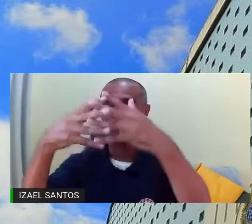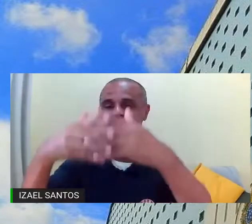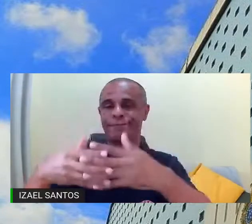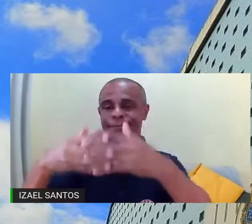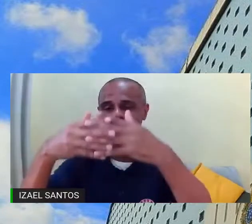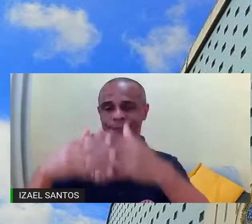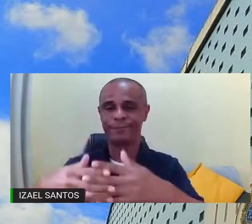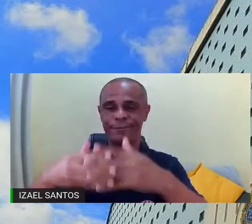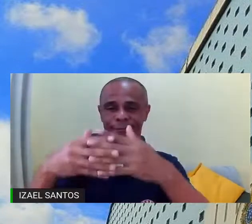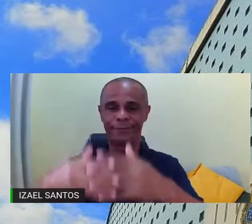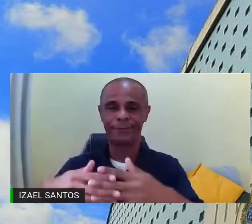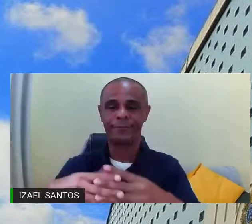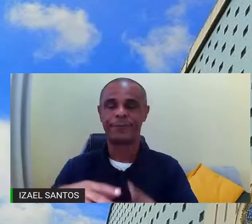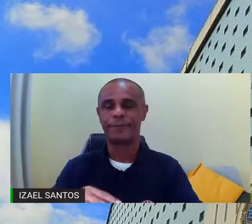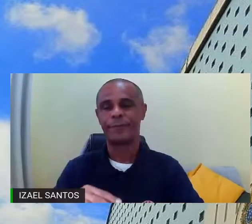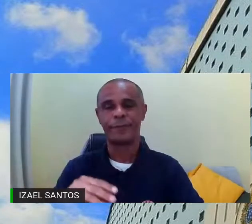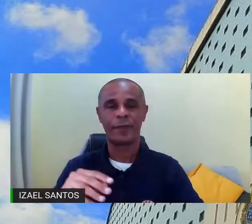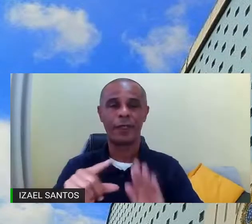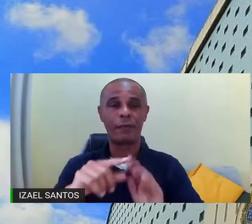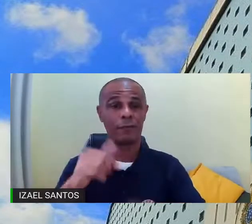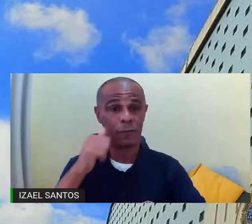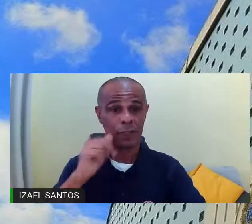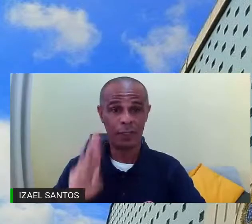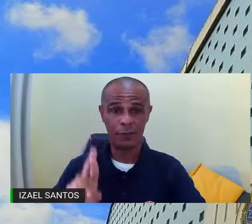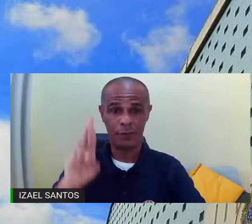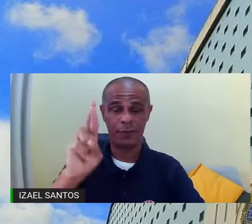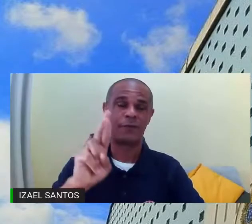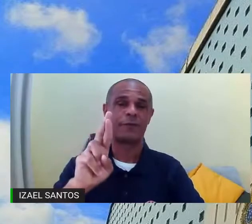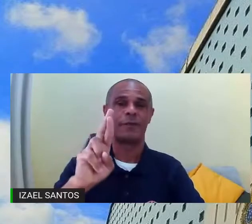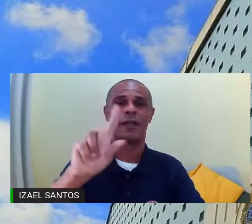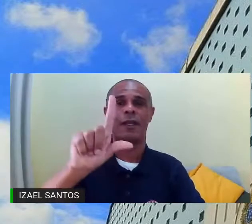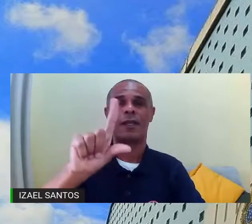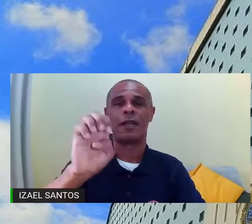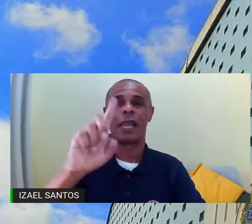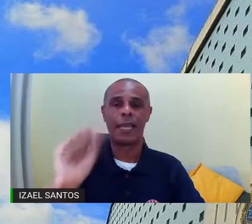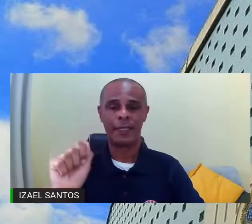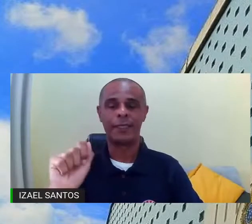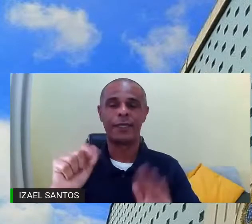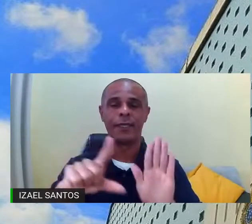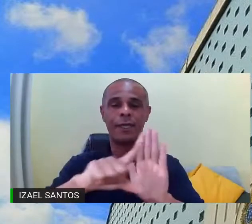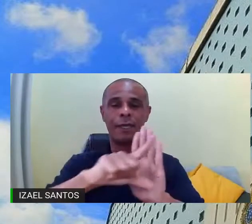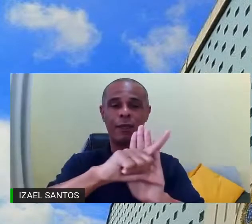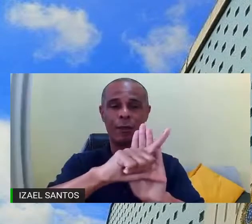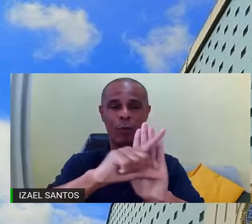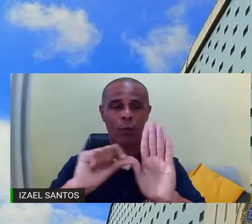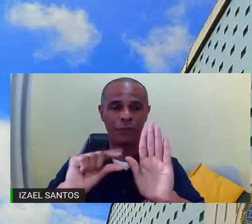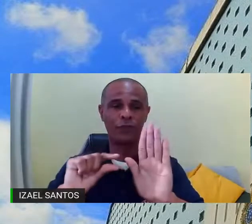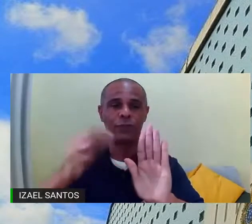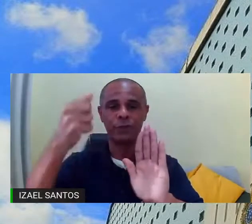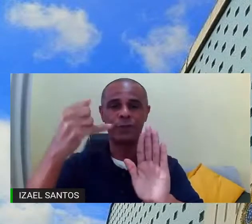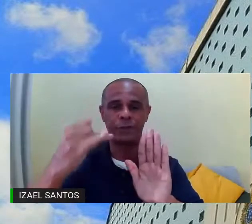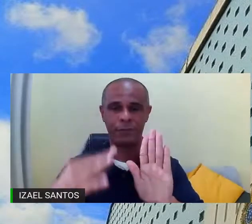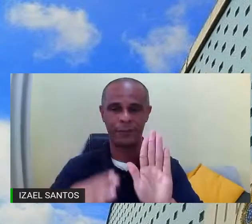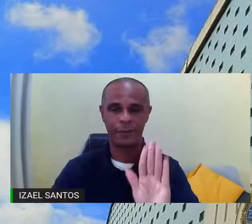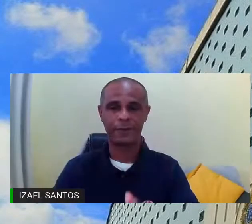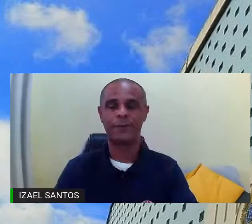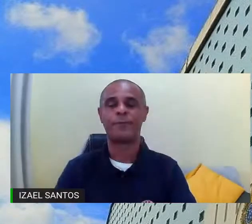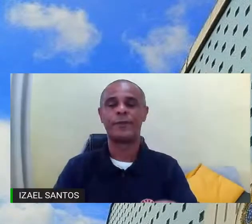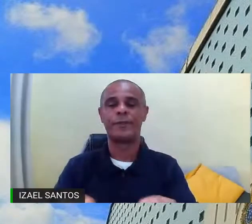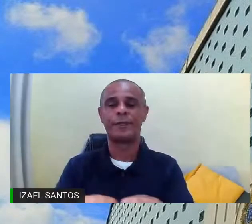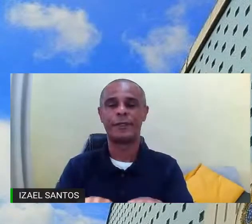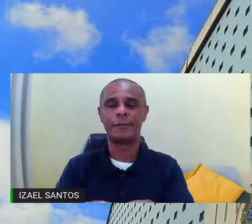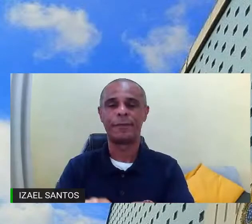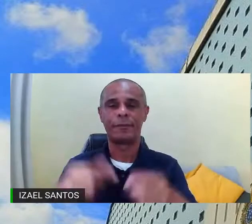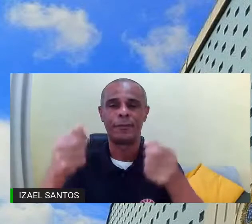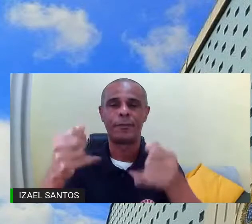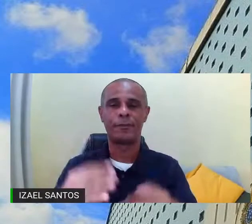evidenciada na conduta presidencial, é a desconstrução que motiva e provém de outra esfera da vida